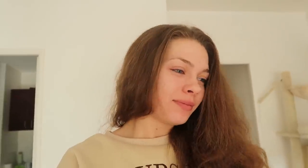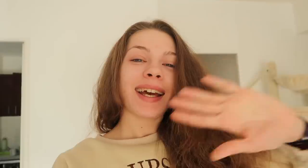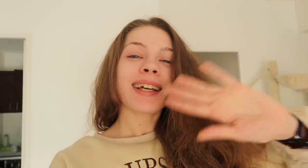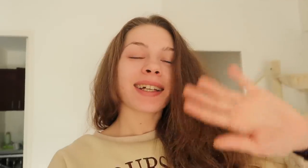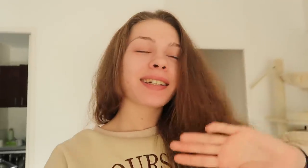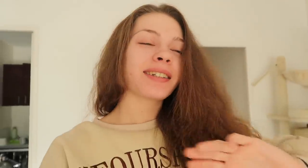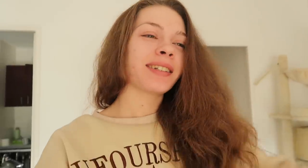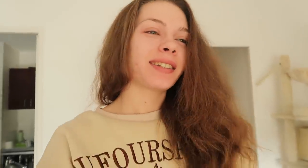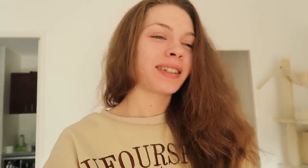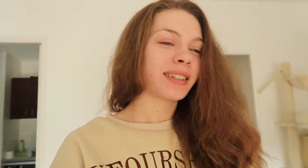Hey.